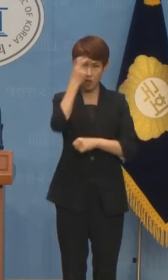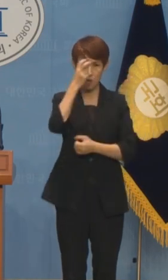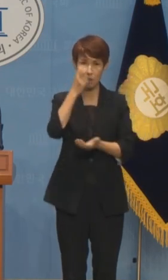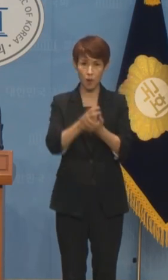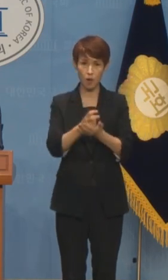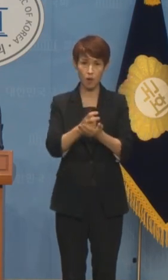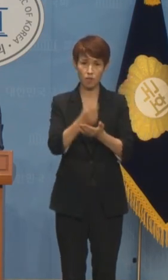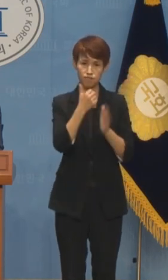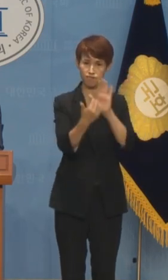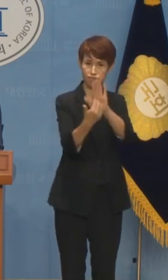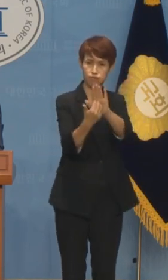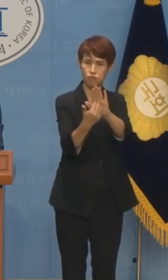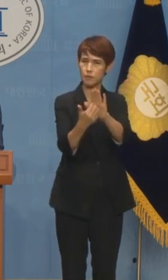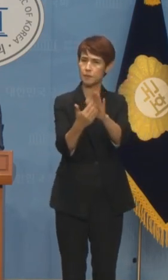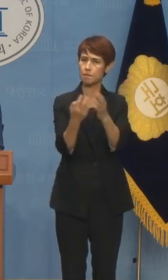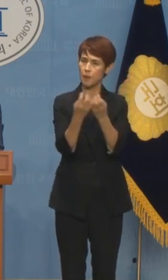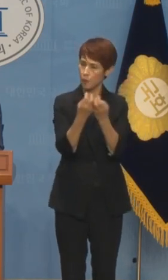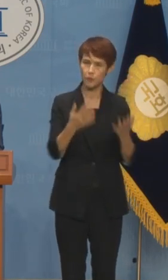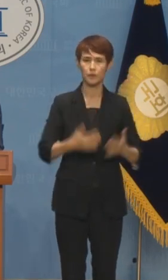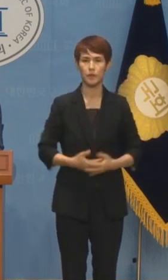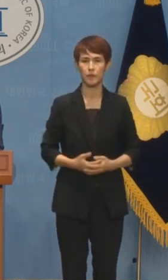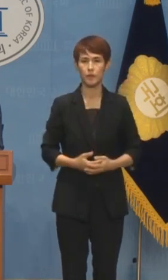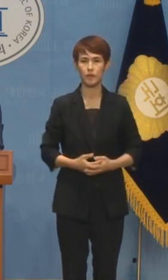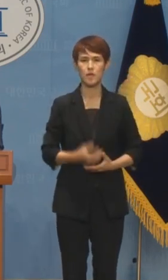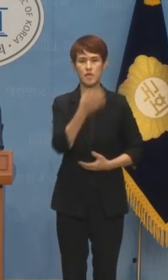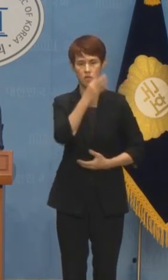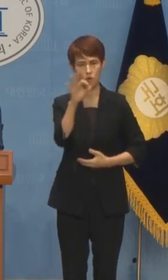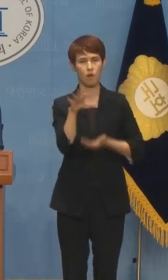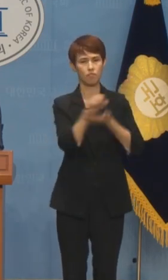회피할 방법은 없음을 인정하고